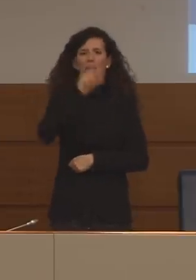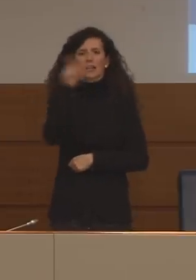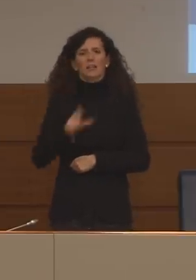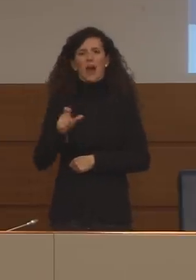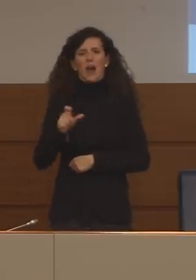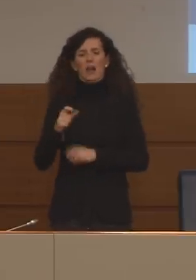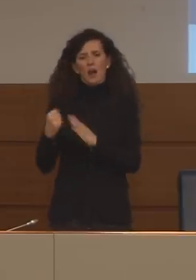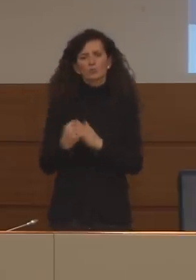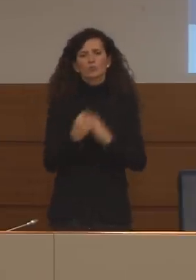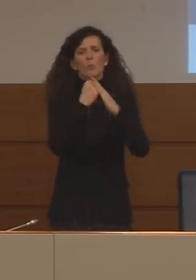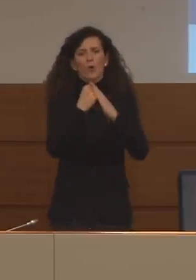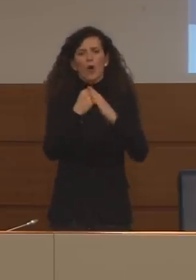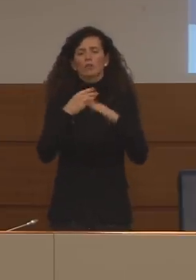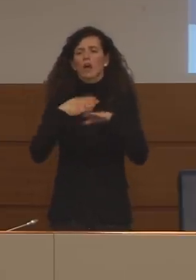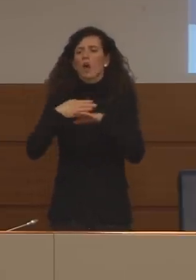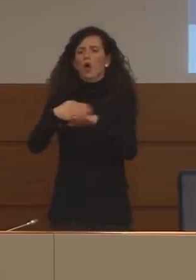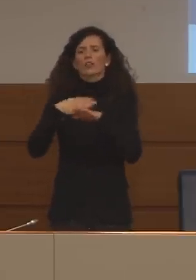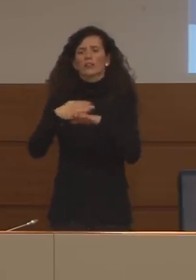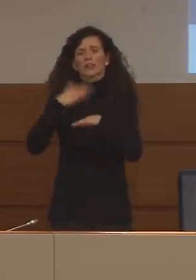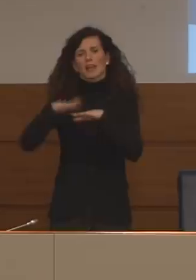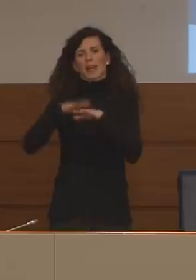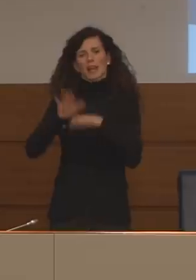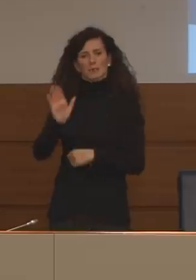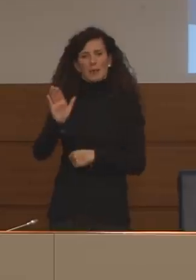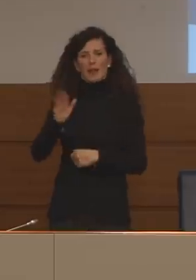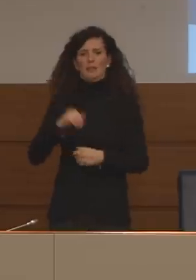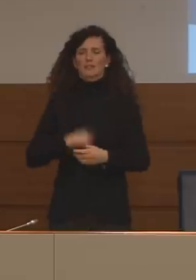a condividere le loro esperienze